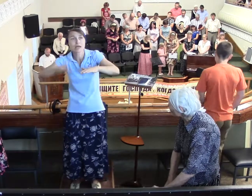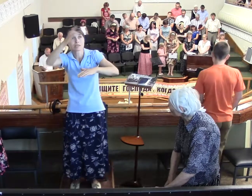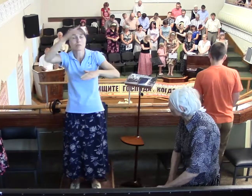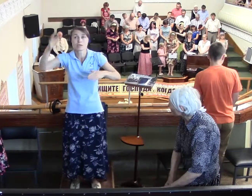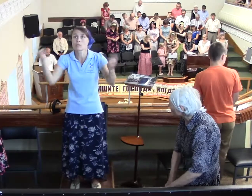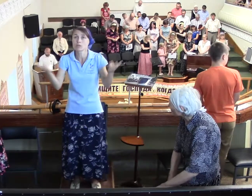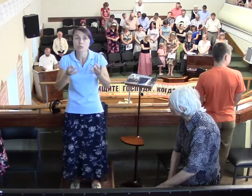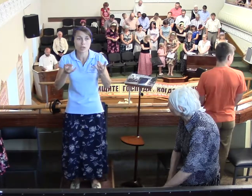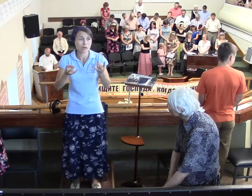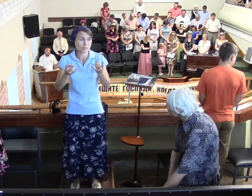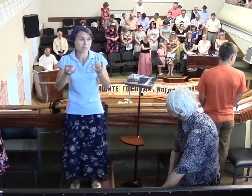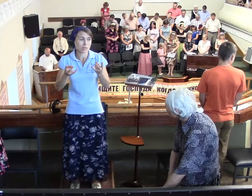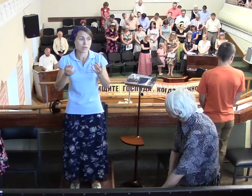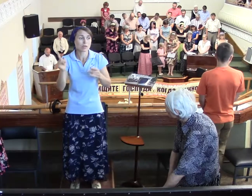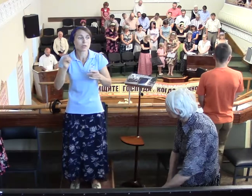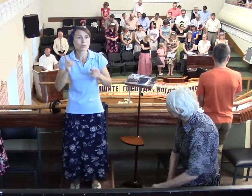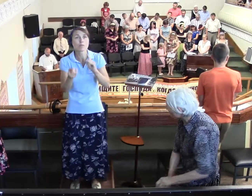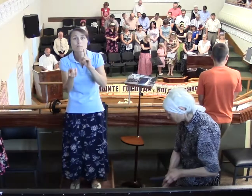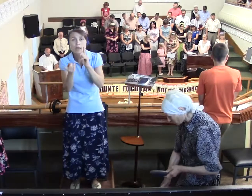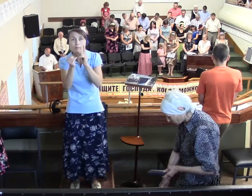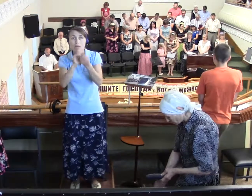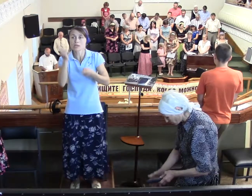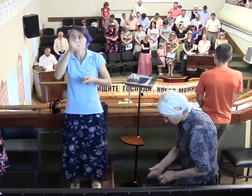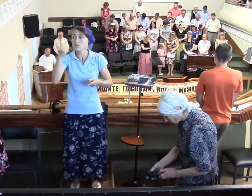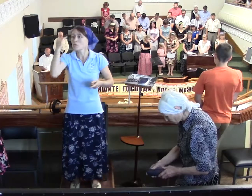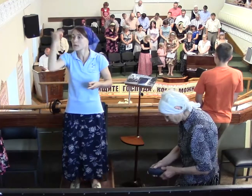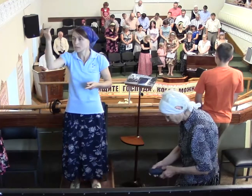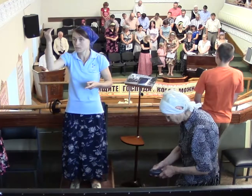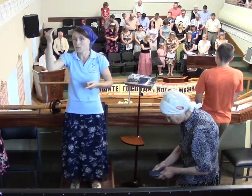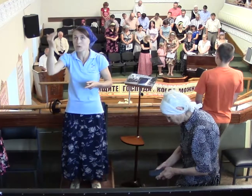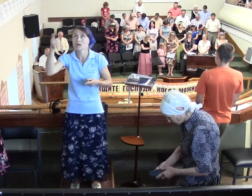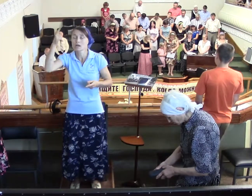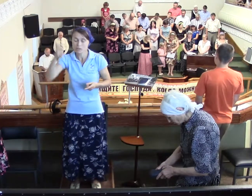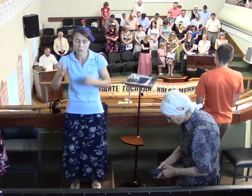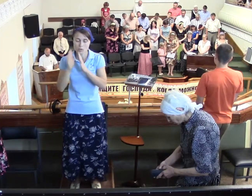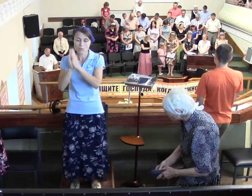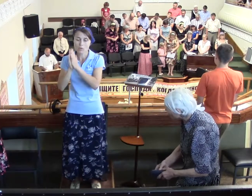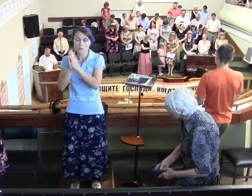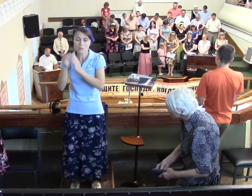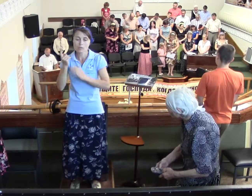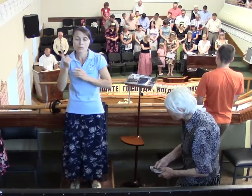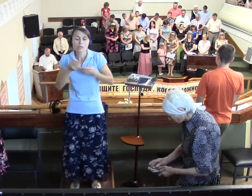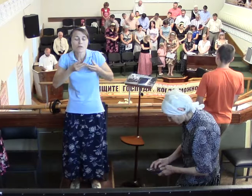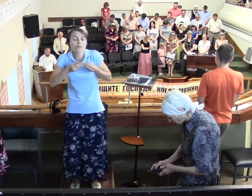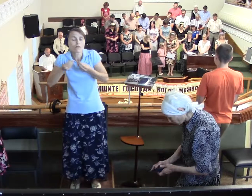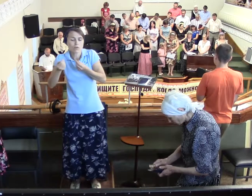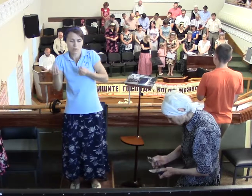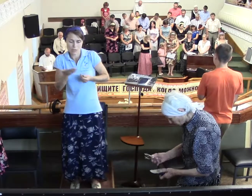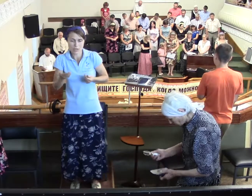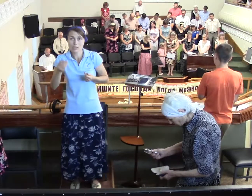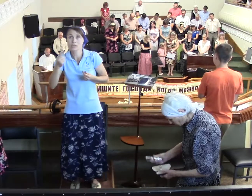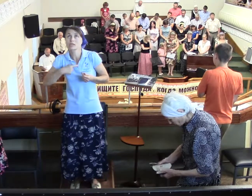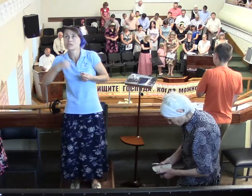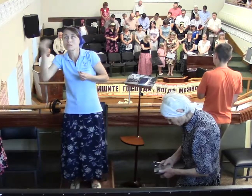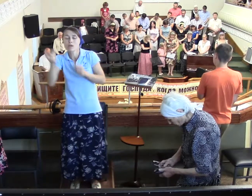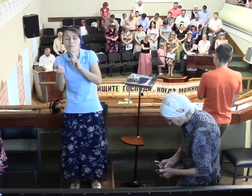нуждаемся, чтобы преображаться в образ Твой. Господь, мы просим, чтобы Ты влёк нас к себе,